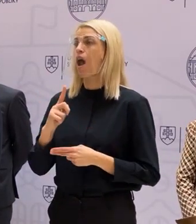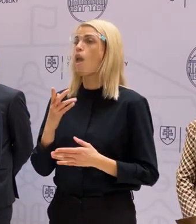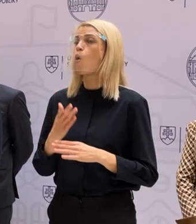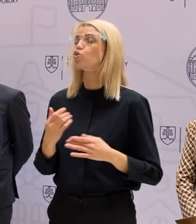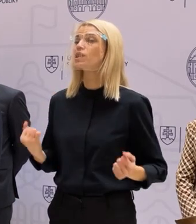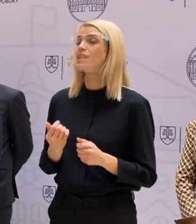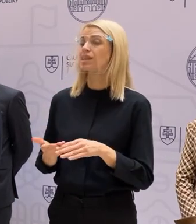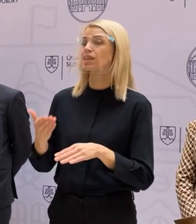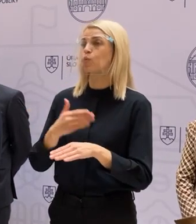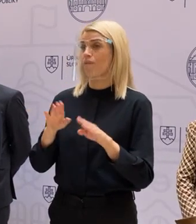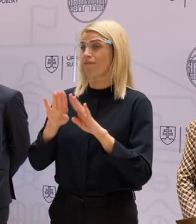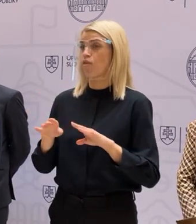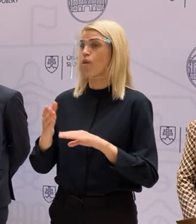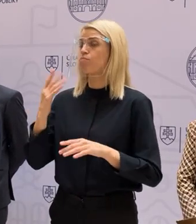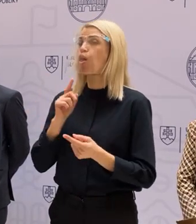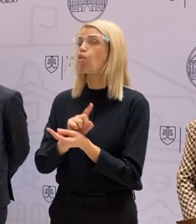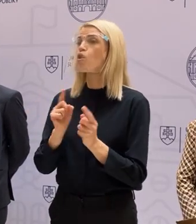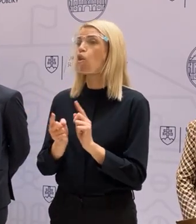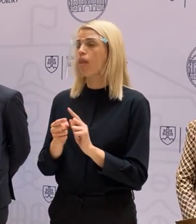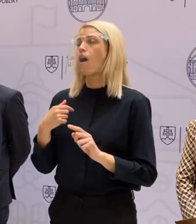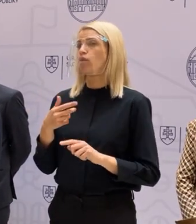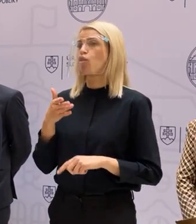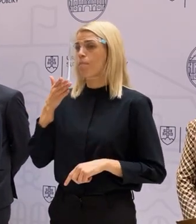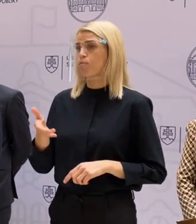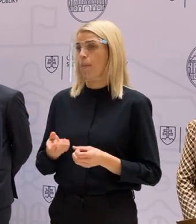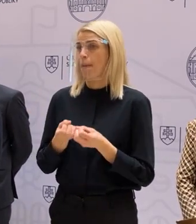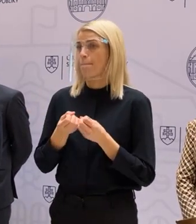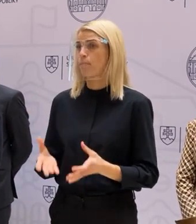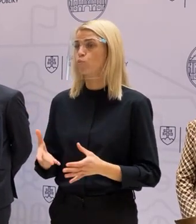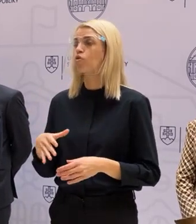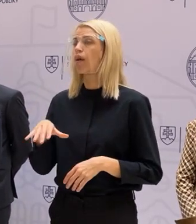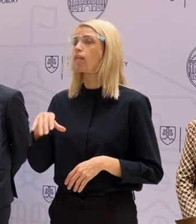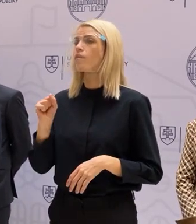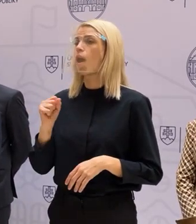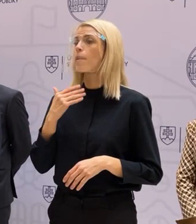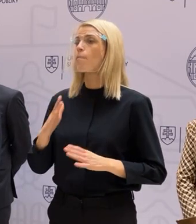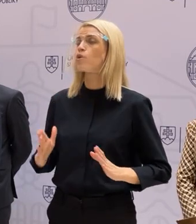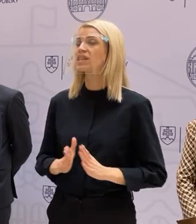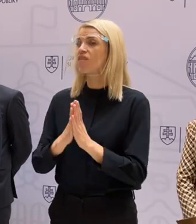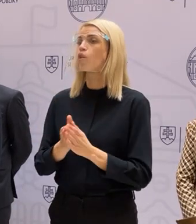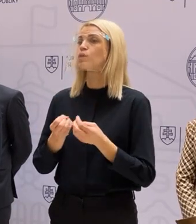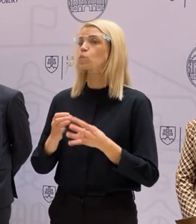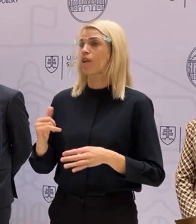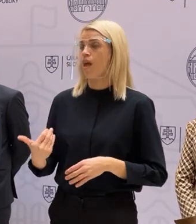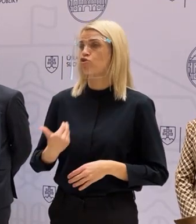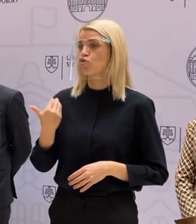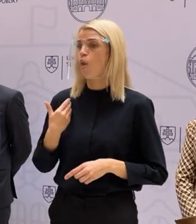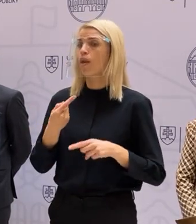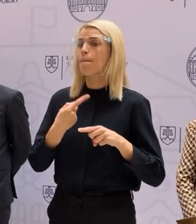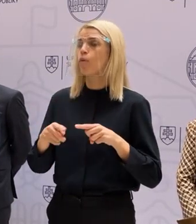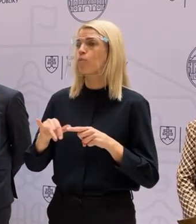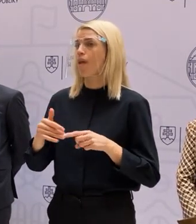skôr, už pre Vianocami bola dohoda taká, že budeme to teda púšťať tak, aby po sviatko sa spustili aj školy a postupne